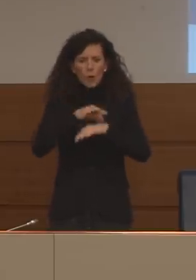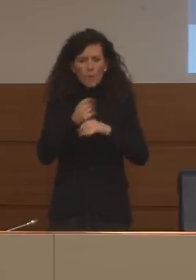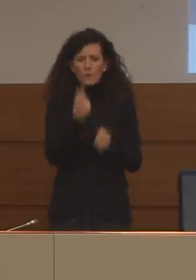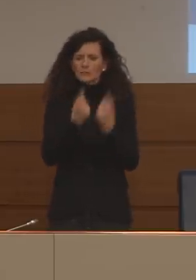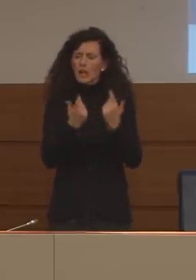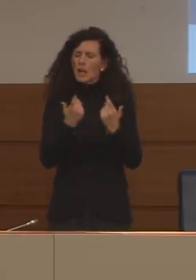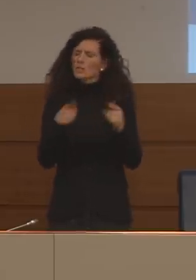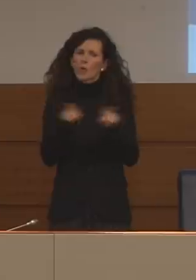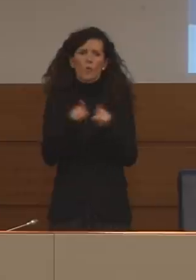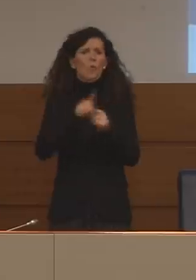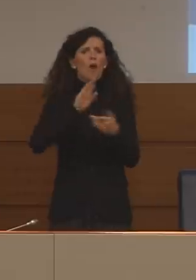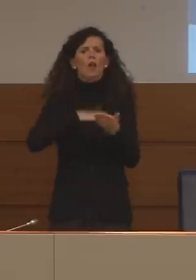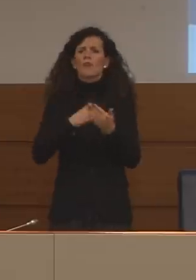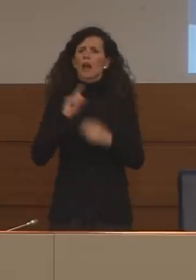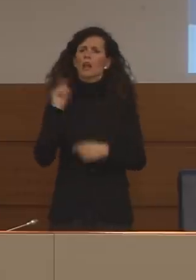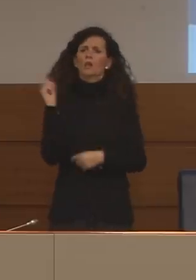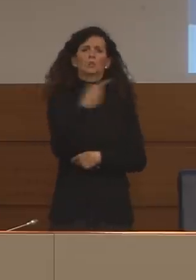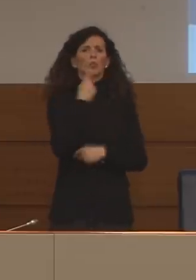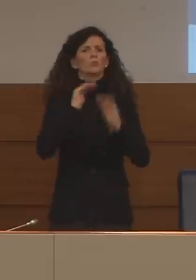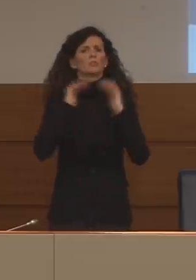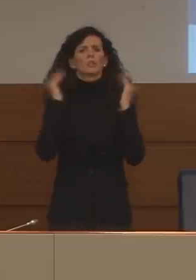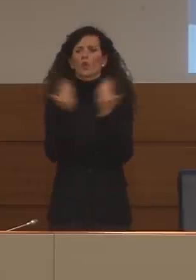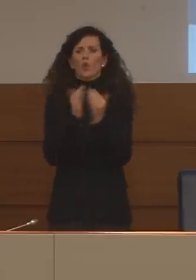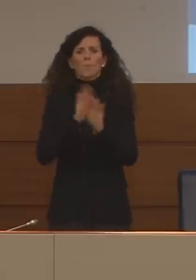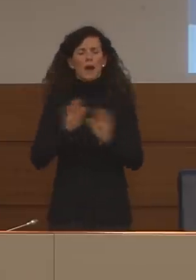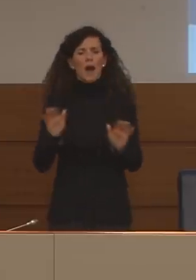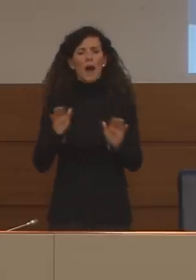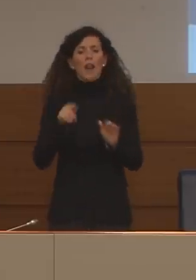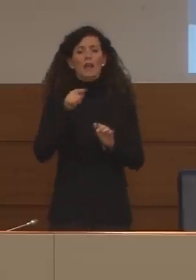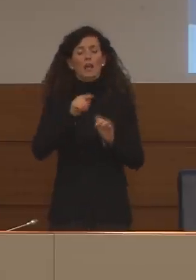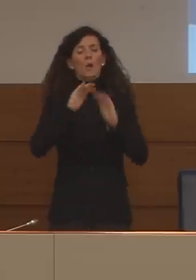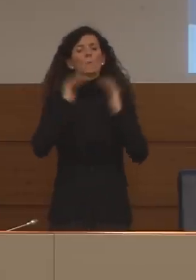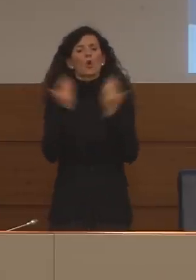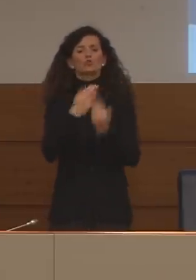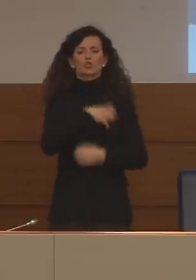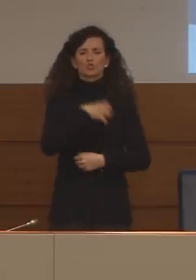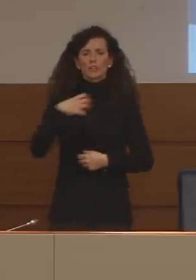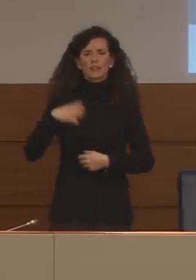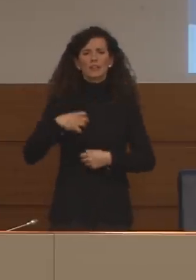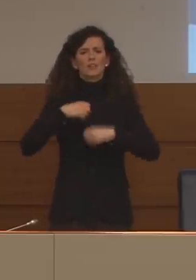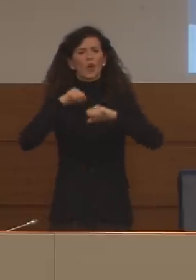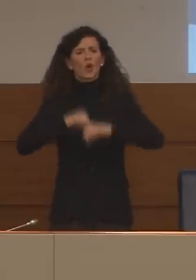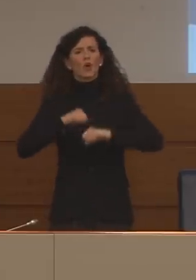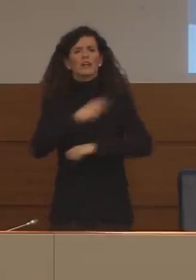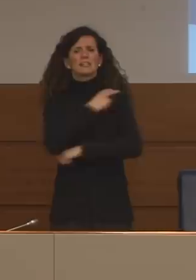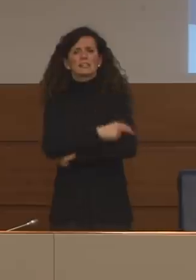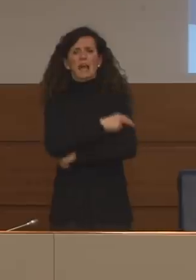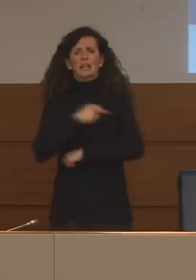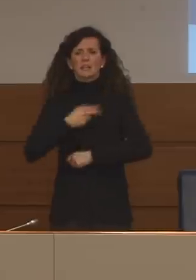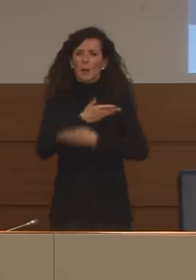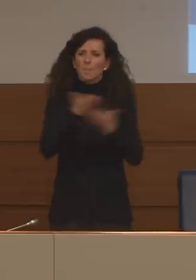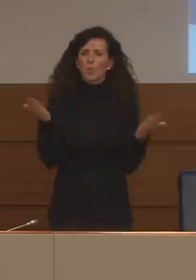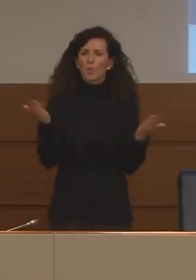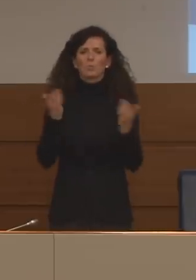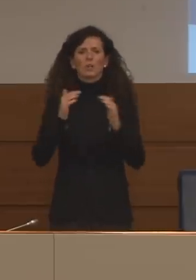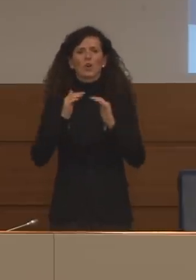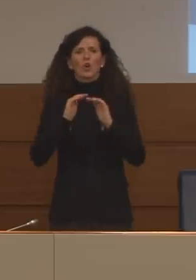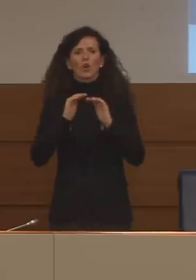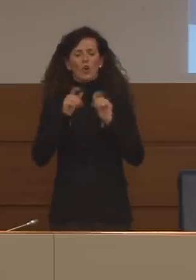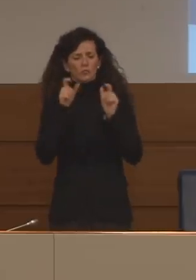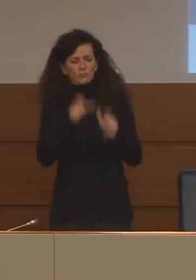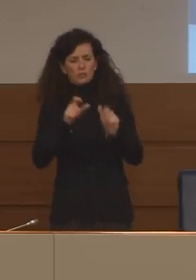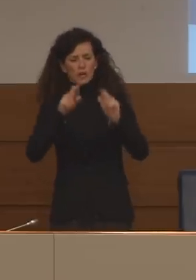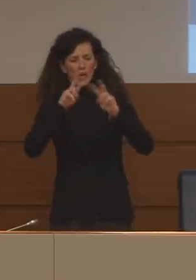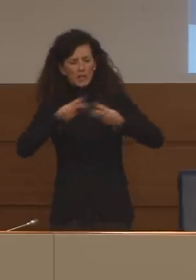nel mondo scientifico nel mondo della sanità pubblica nel mondo della ricerca vuol dire che